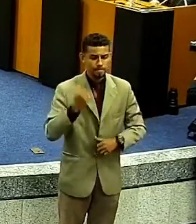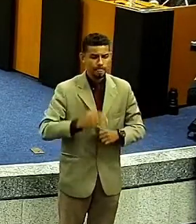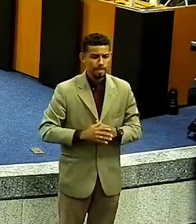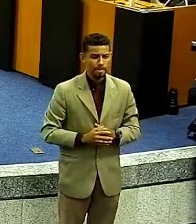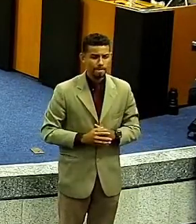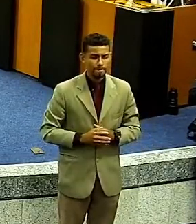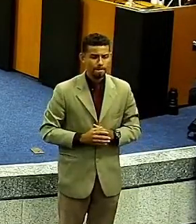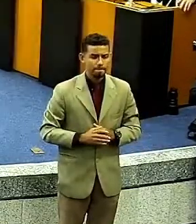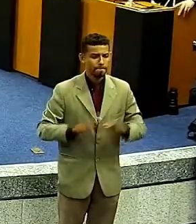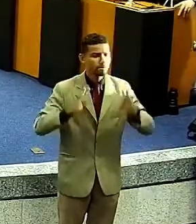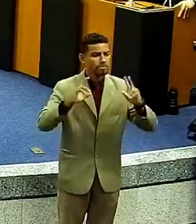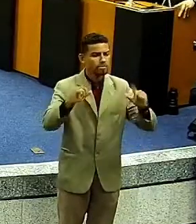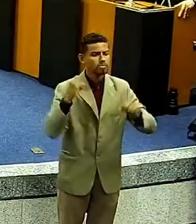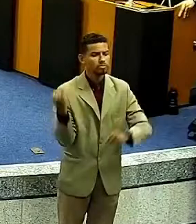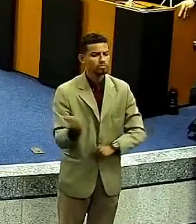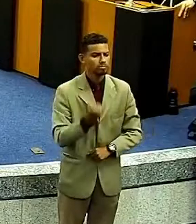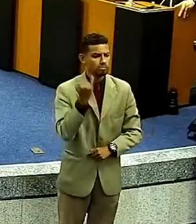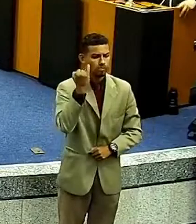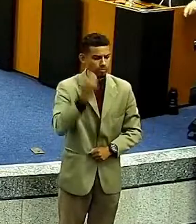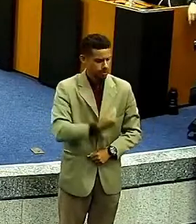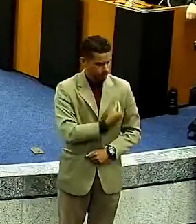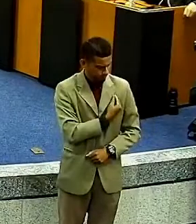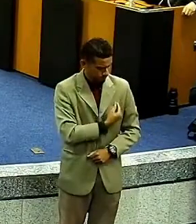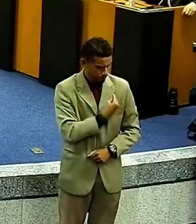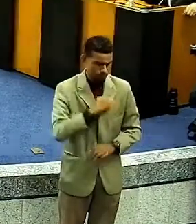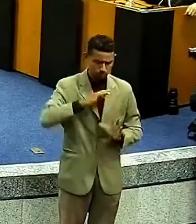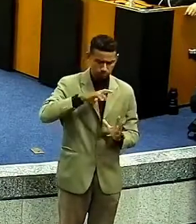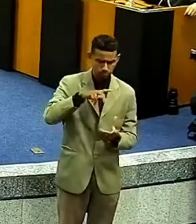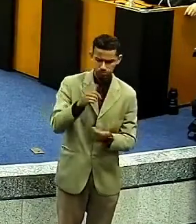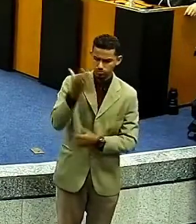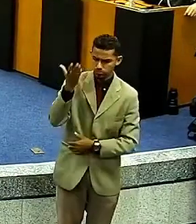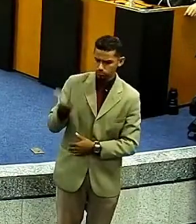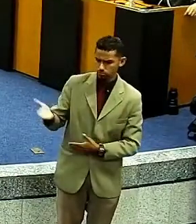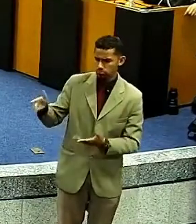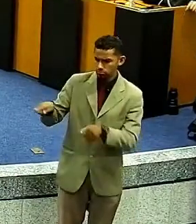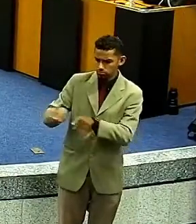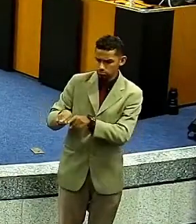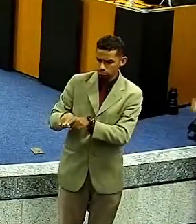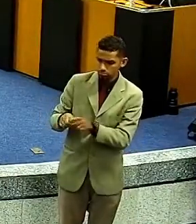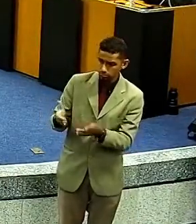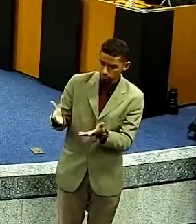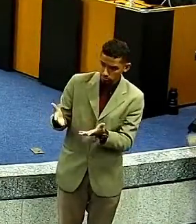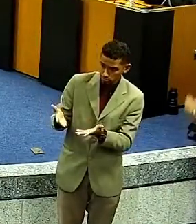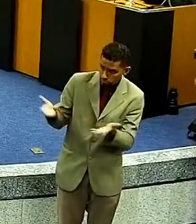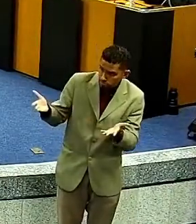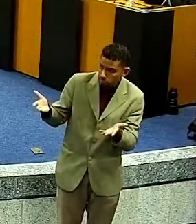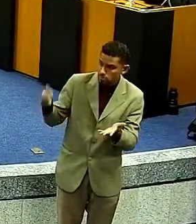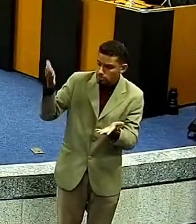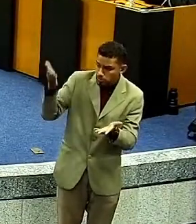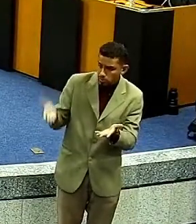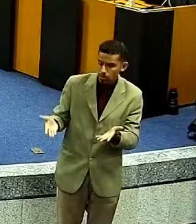em tudo relevante na vida sobretudo do eminente colega Desembargador Gonçalo